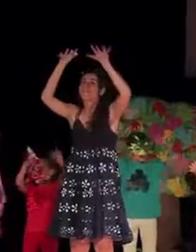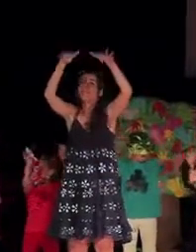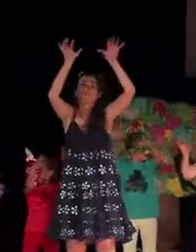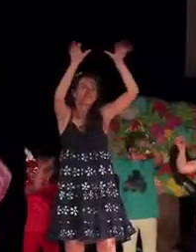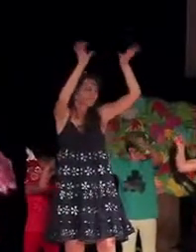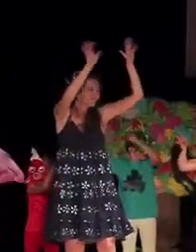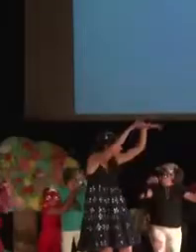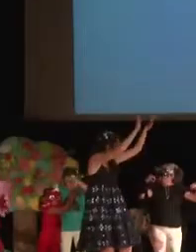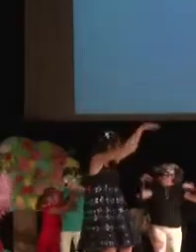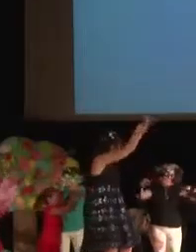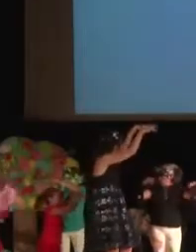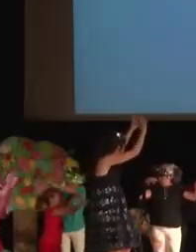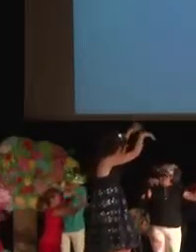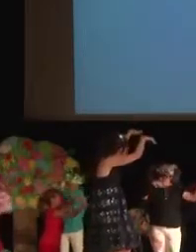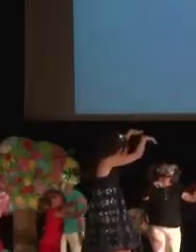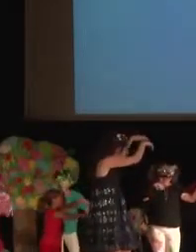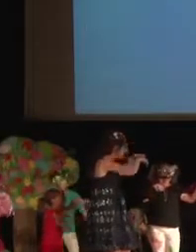a chassé la pluie.